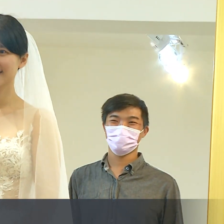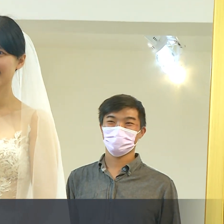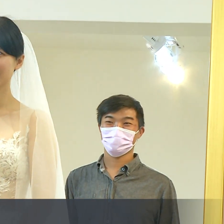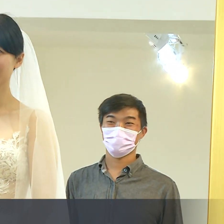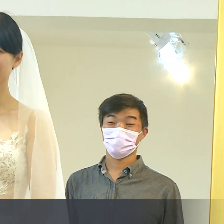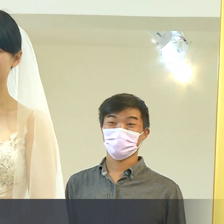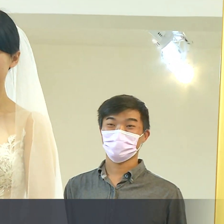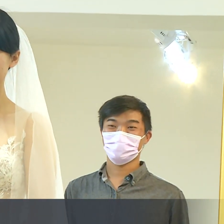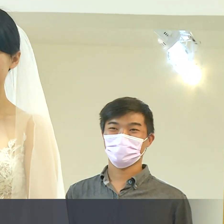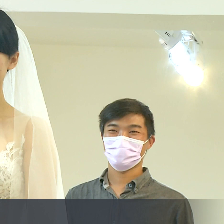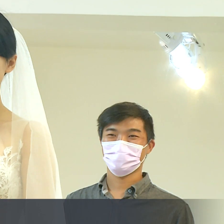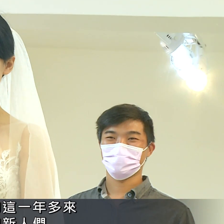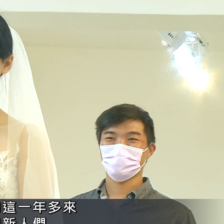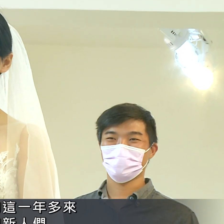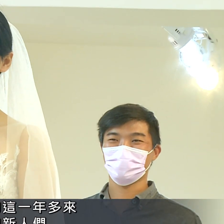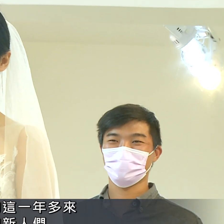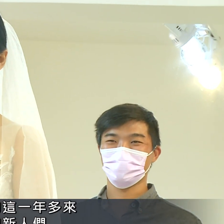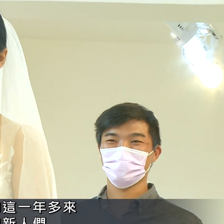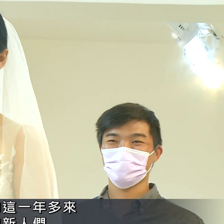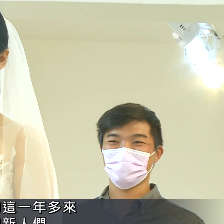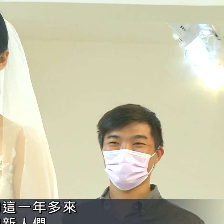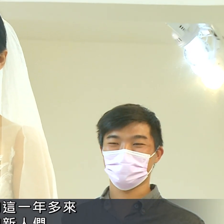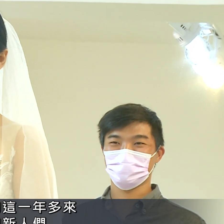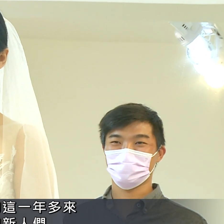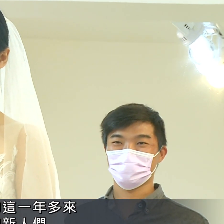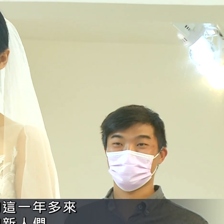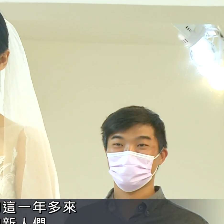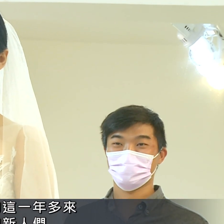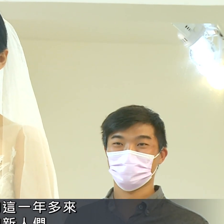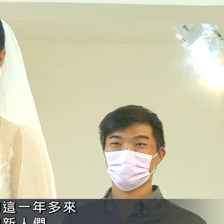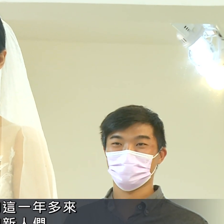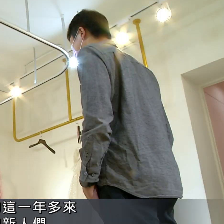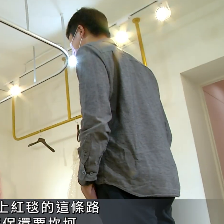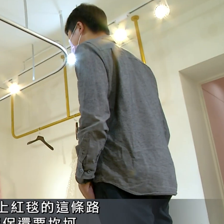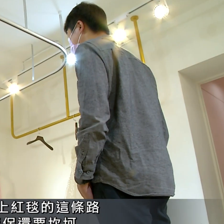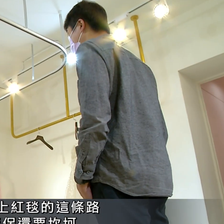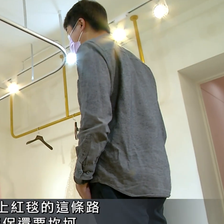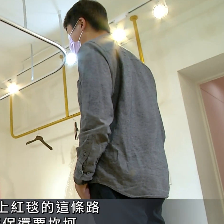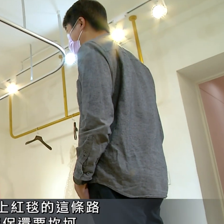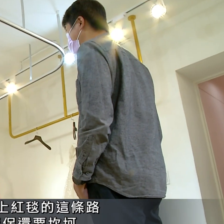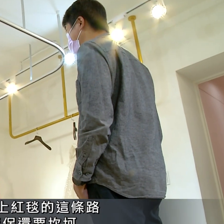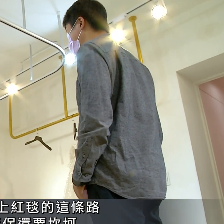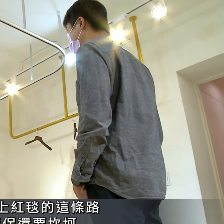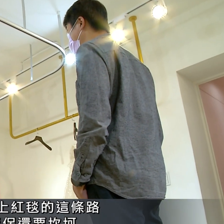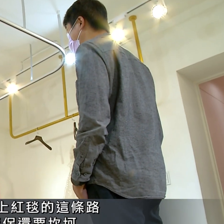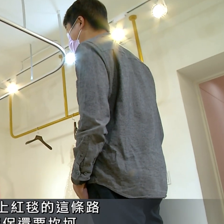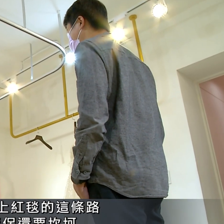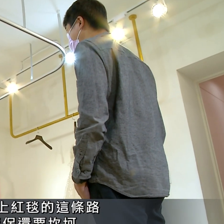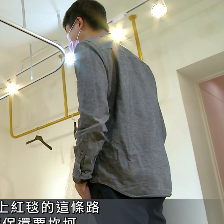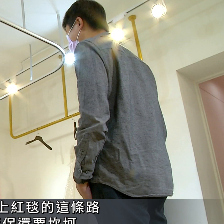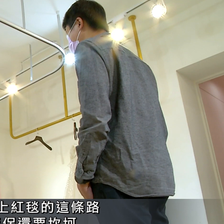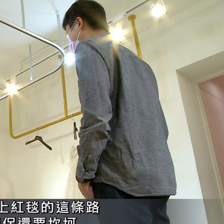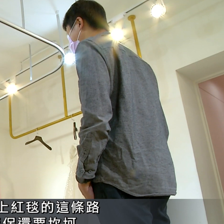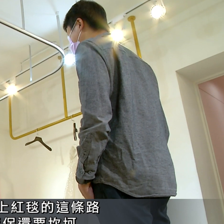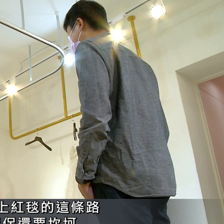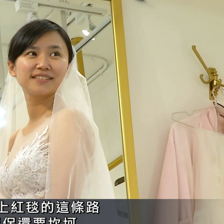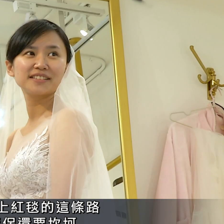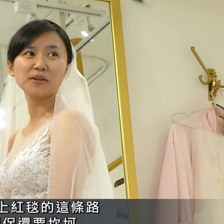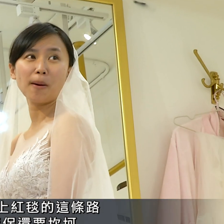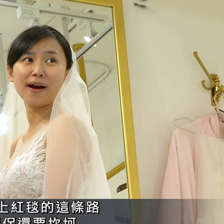新冠肺炎爆发的这一年多来，许多打算结婚的新人们要穿上婚纱、步上红毯的这条路，比以往的新婚